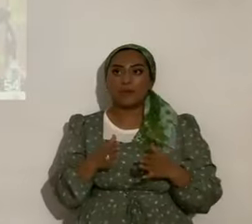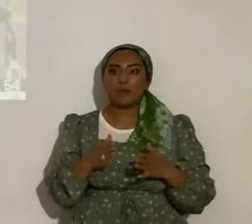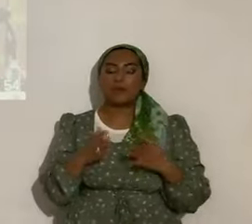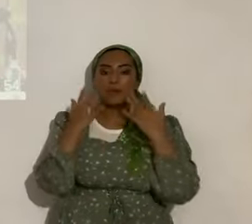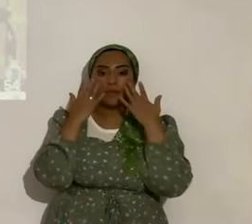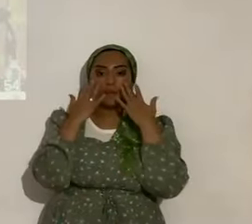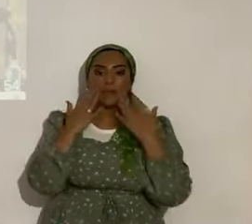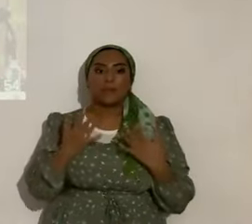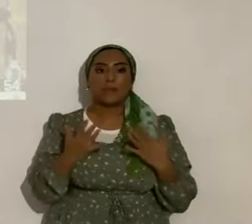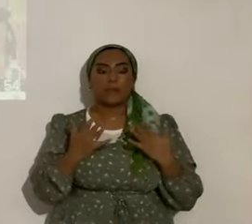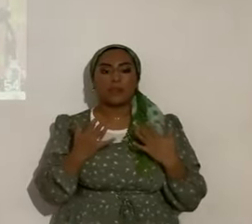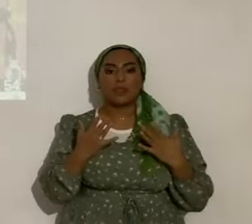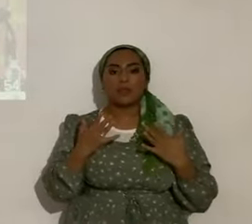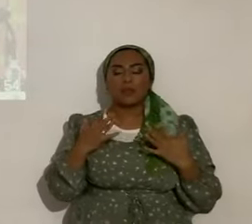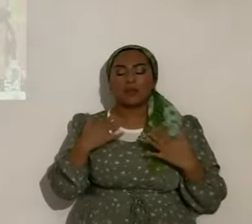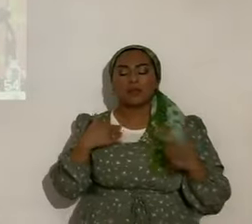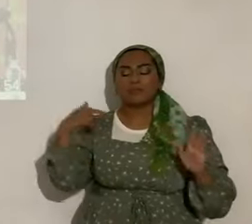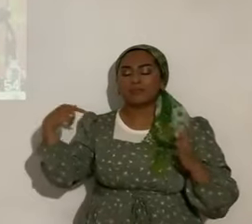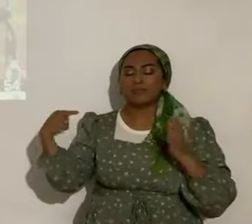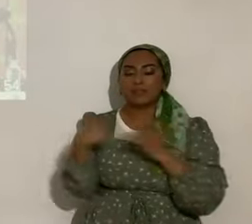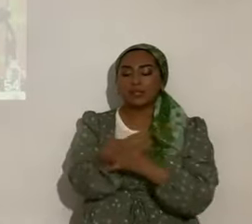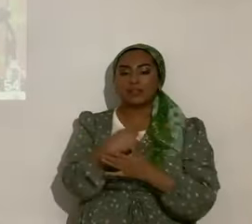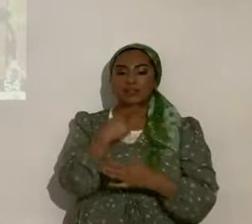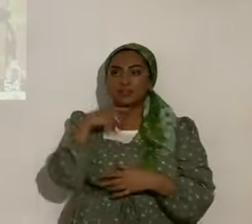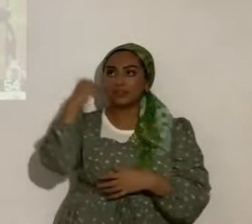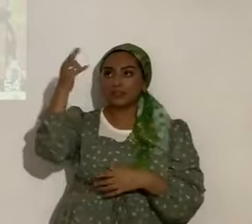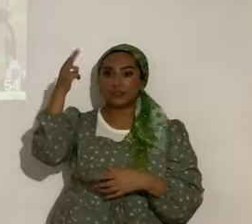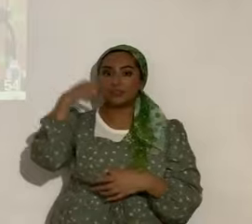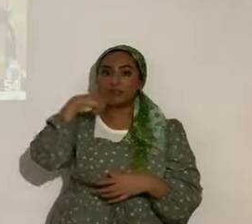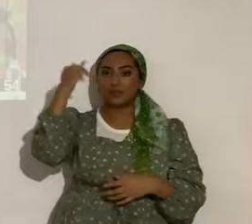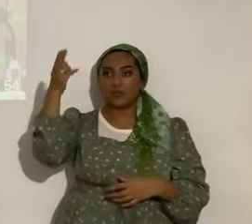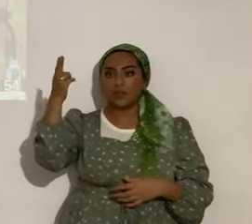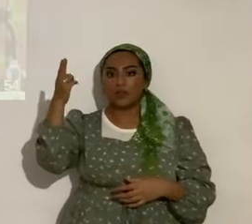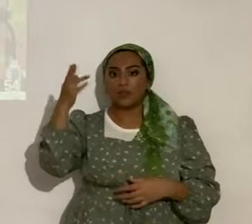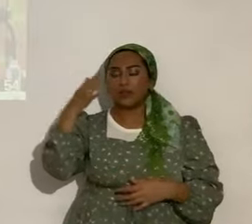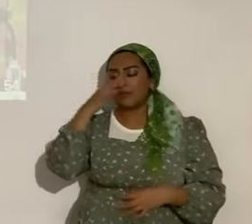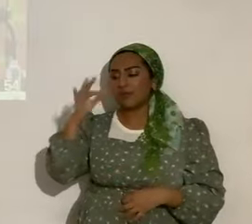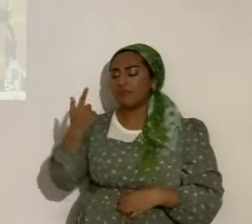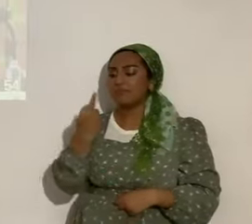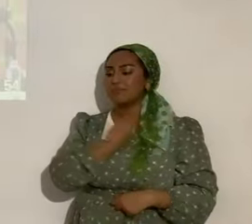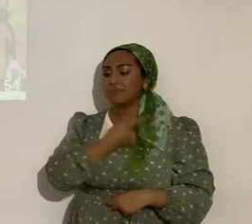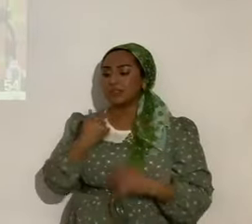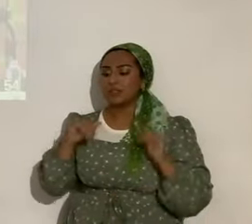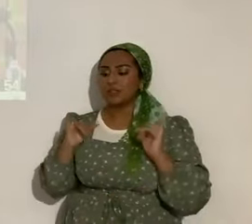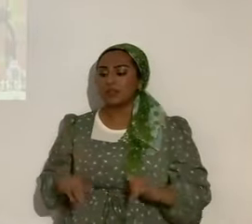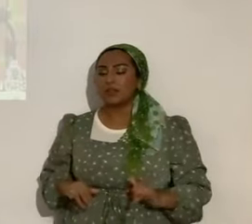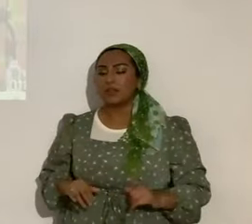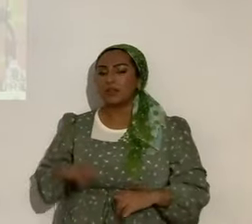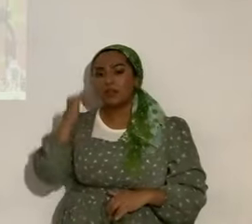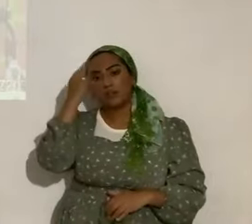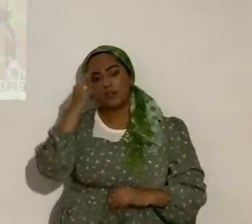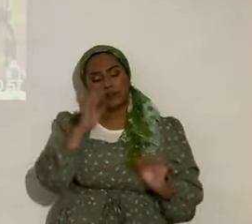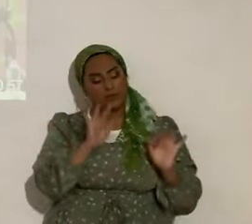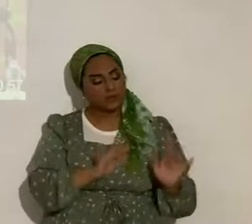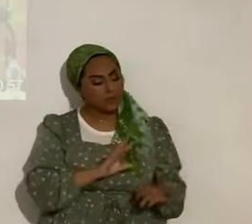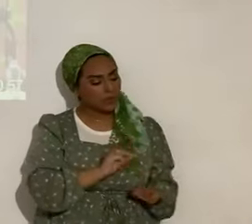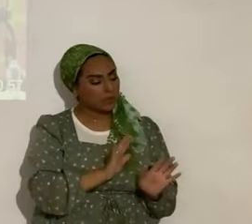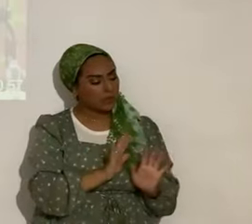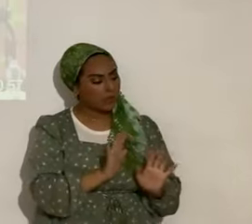triste. Quítame la vida, Señor, le dijo a Yahweh. Tan solo yo he quedado. Y el Eterno lo consuela y le